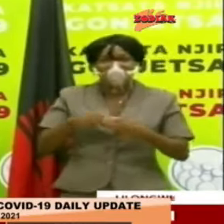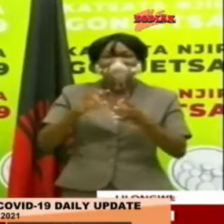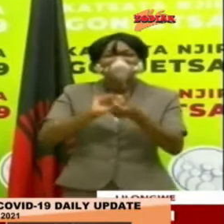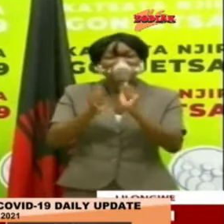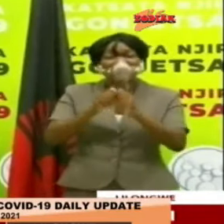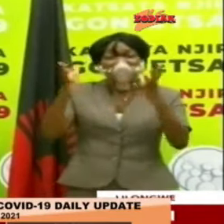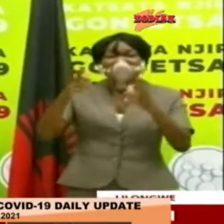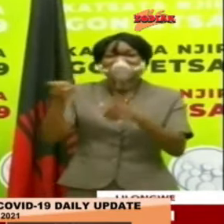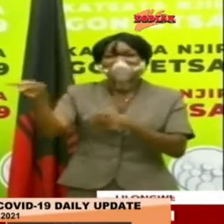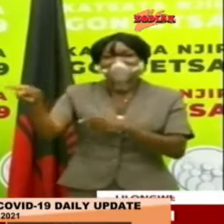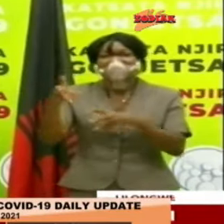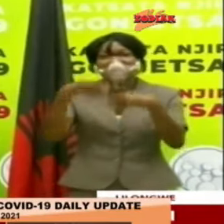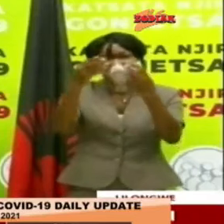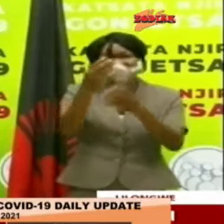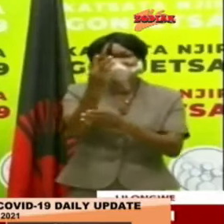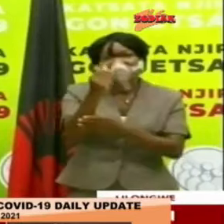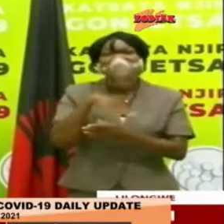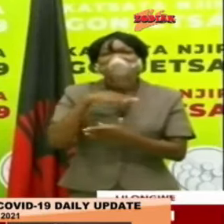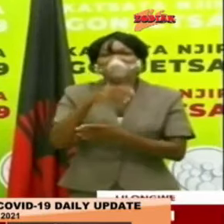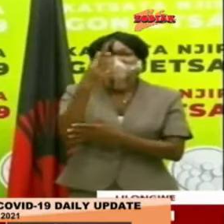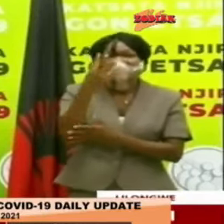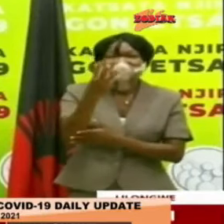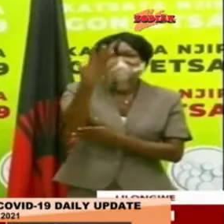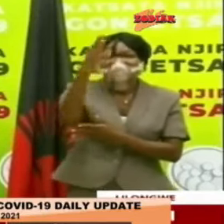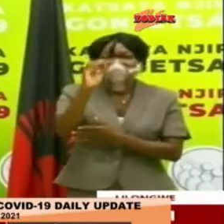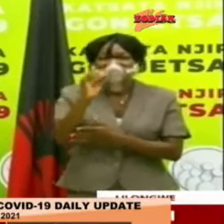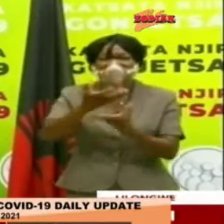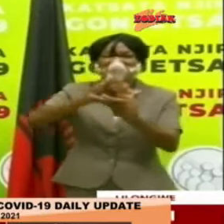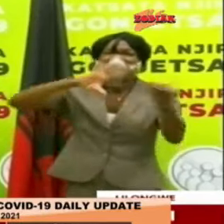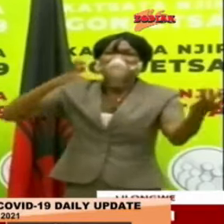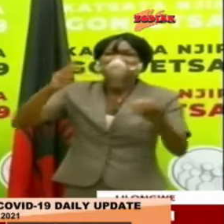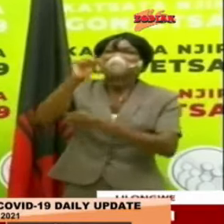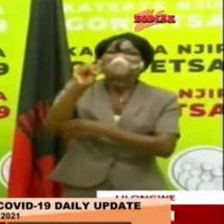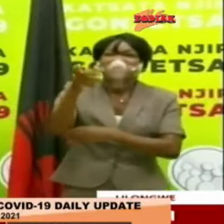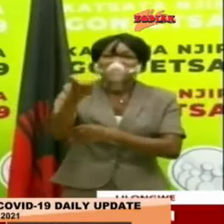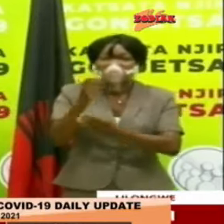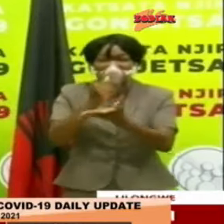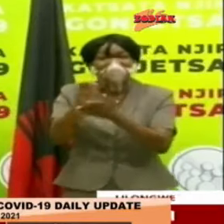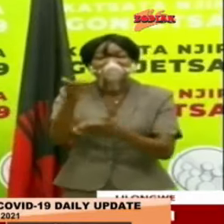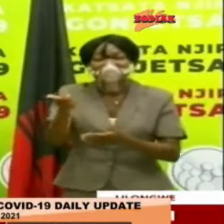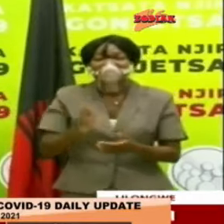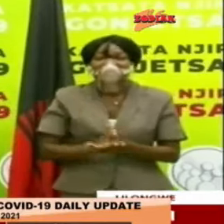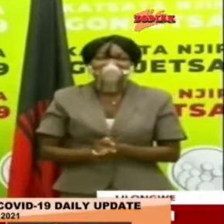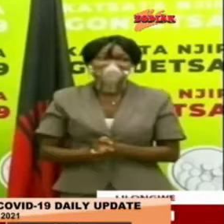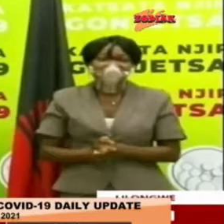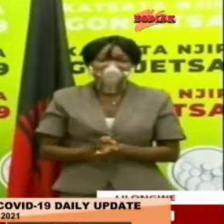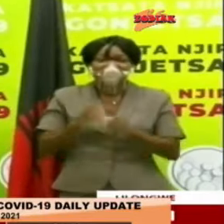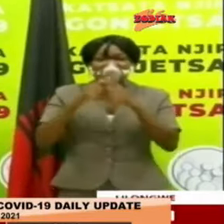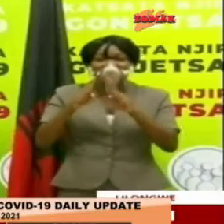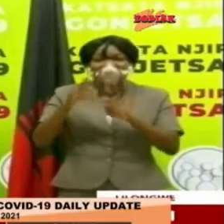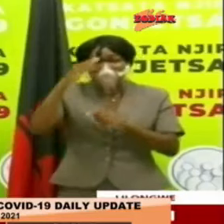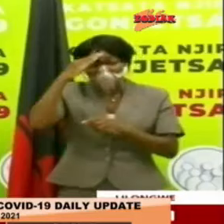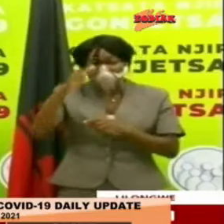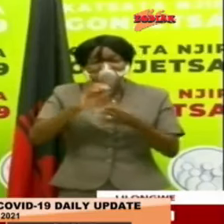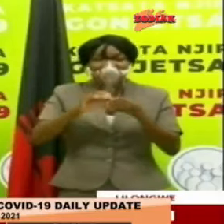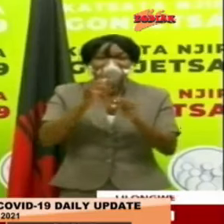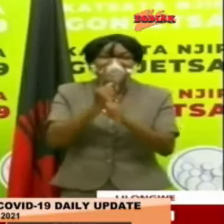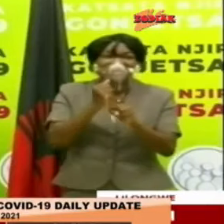million kuti ithandizire komanso apolisi ndamene timakhala nawo tikugwira nawo ntchito tsiku ndi